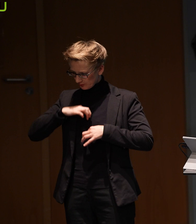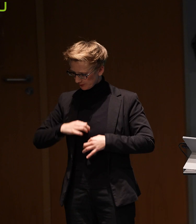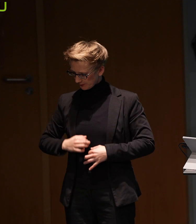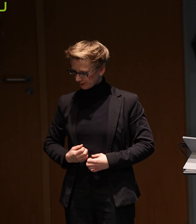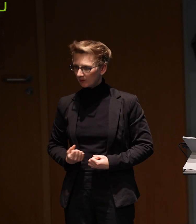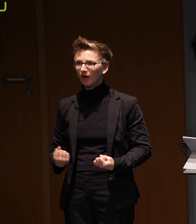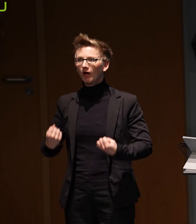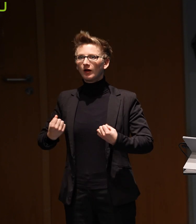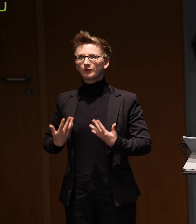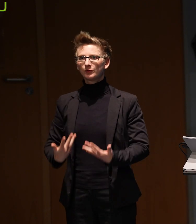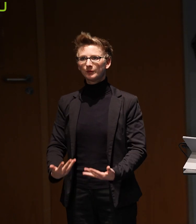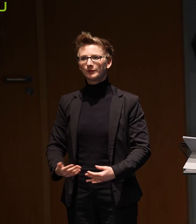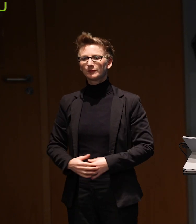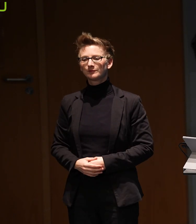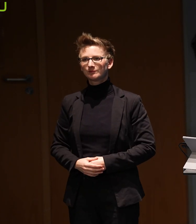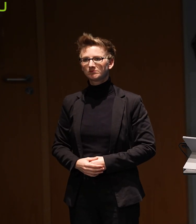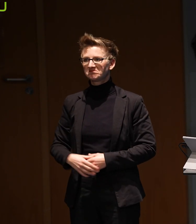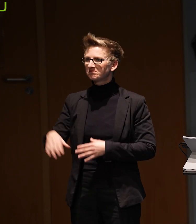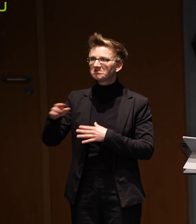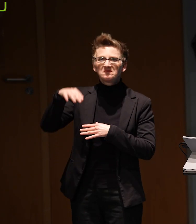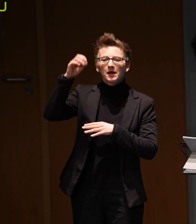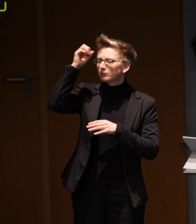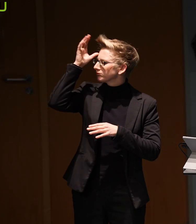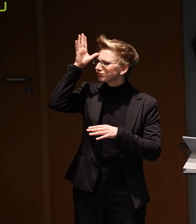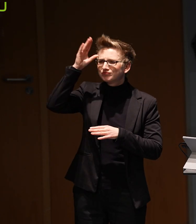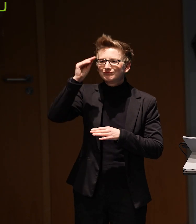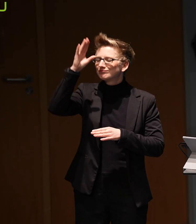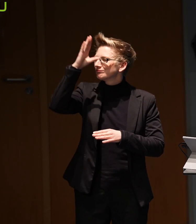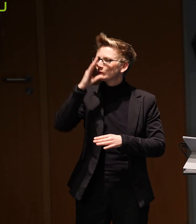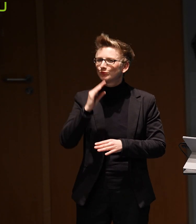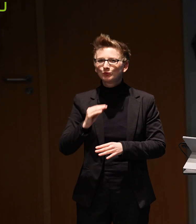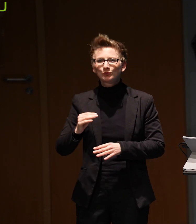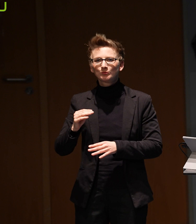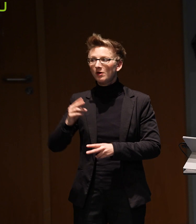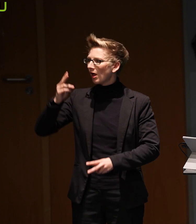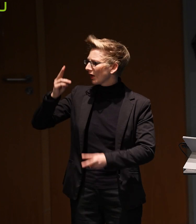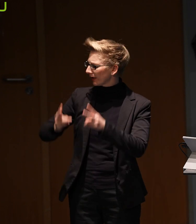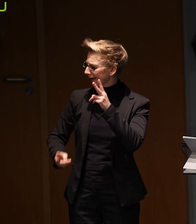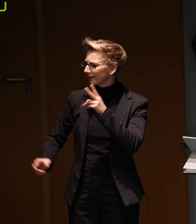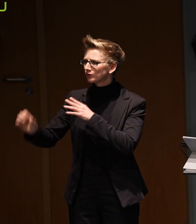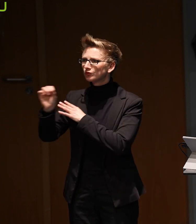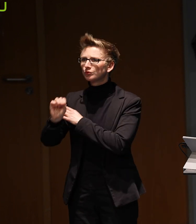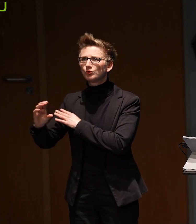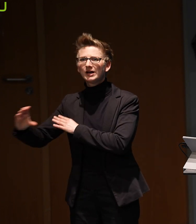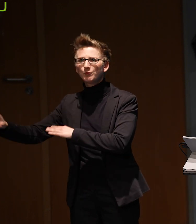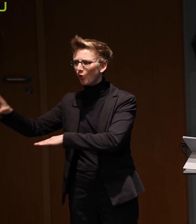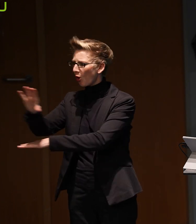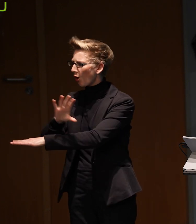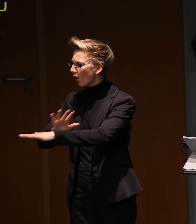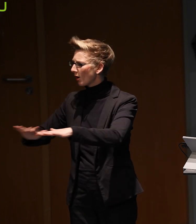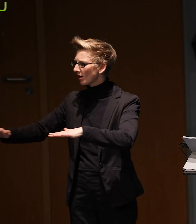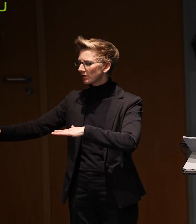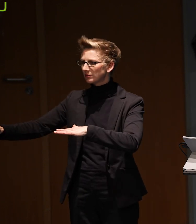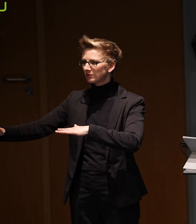Es ist für die Ungebildeten. Es ist für die Richter des Supreme Court. Es ist für